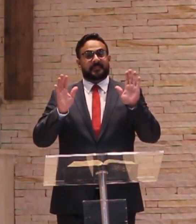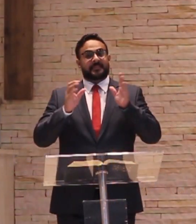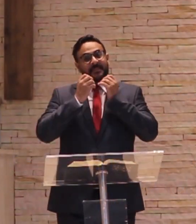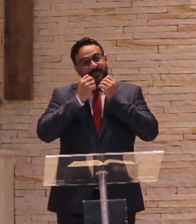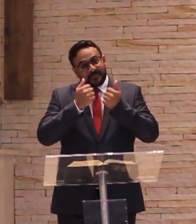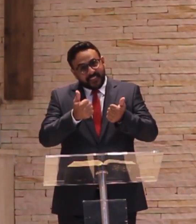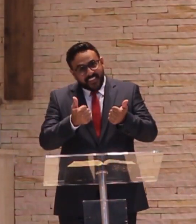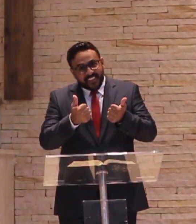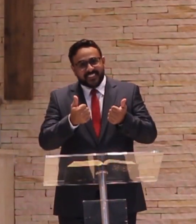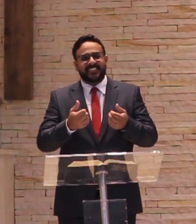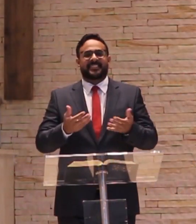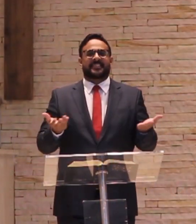Olá, tudo bem?